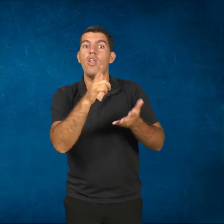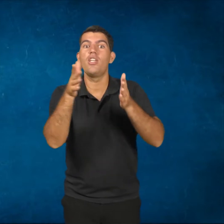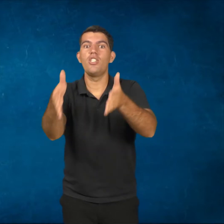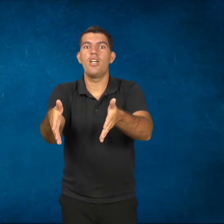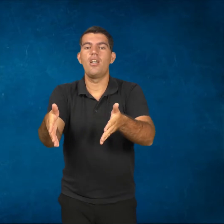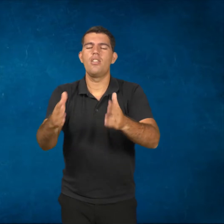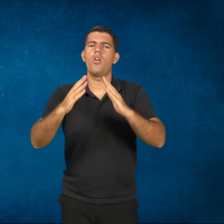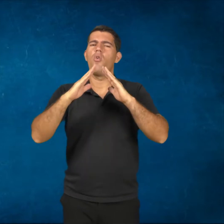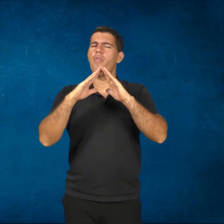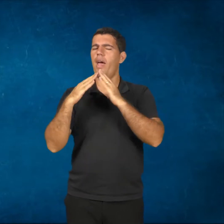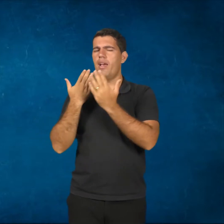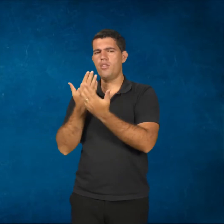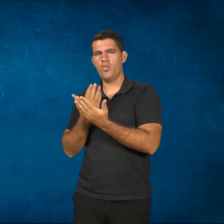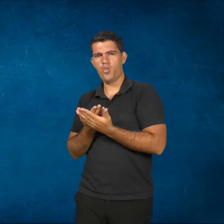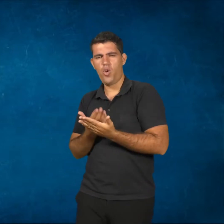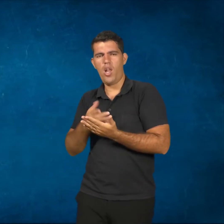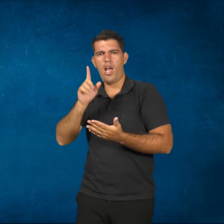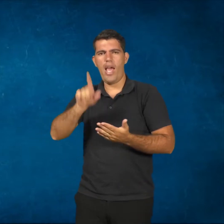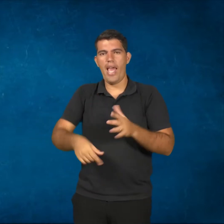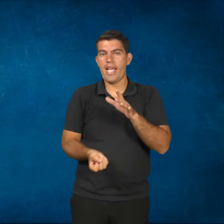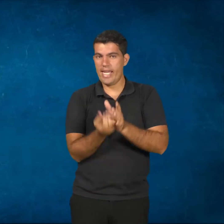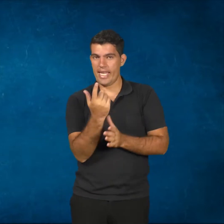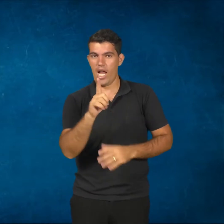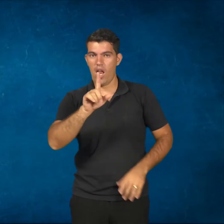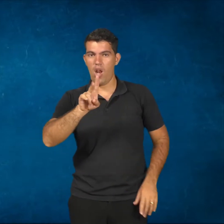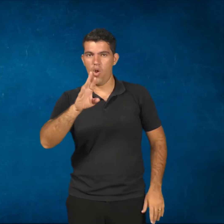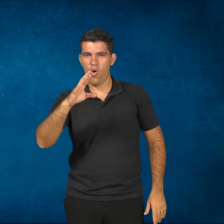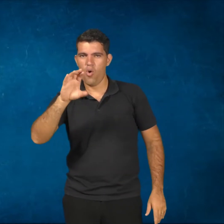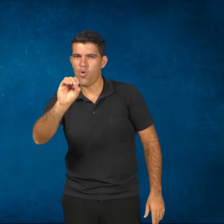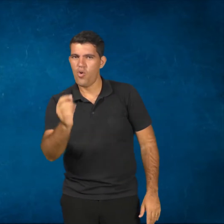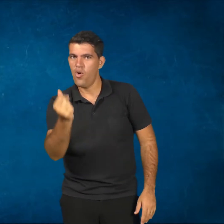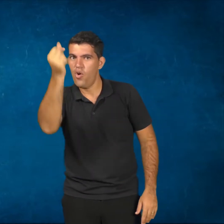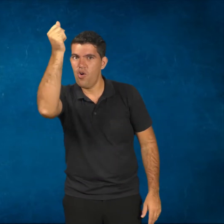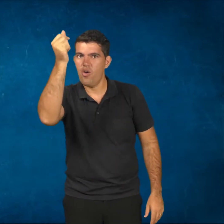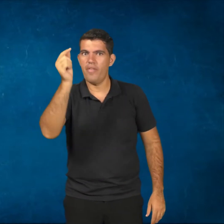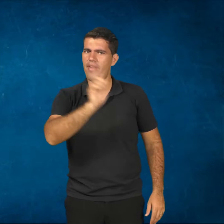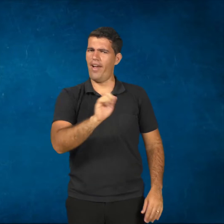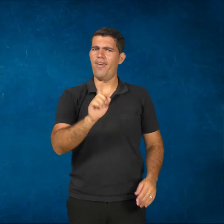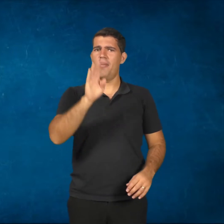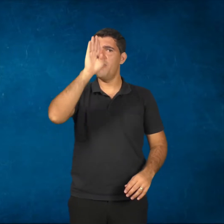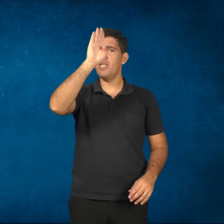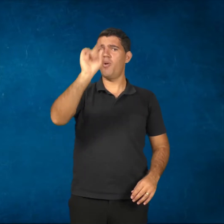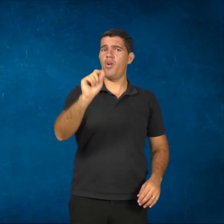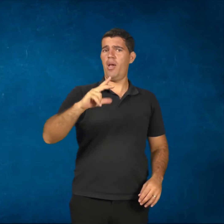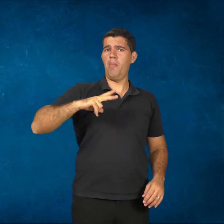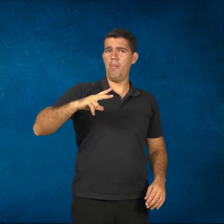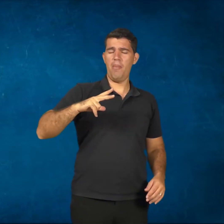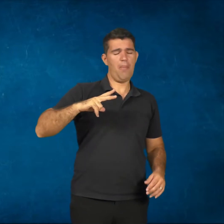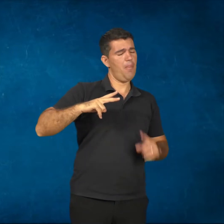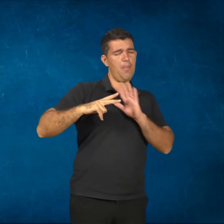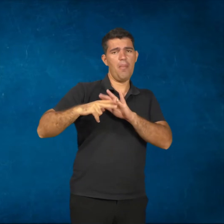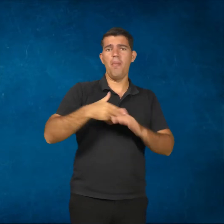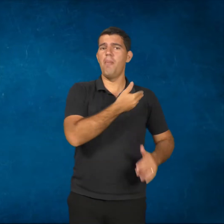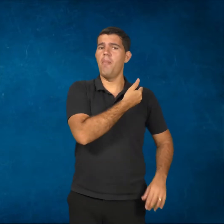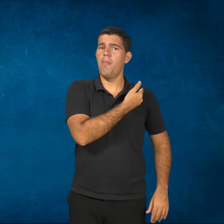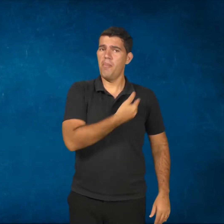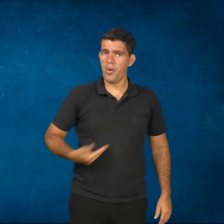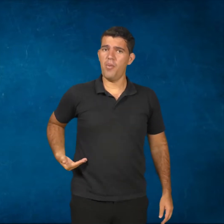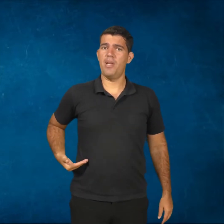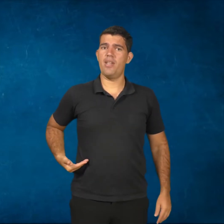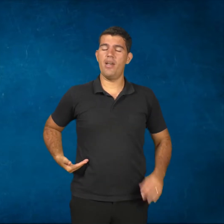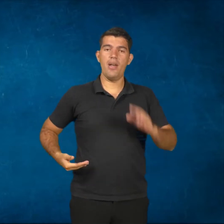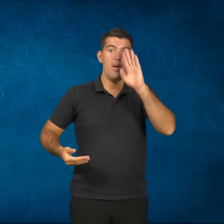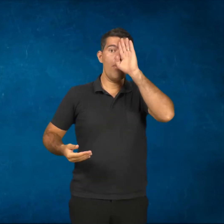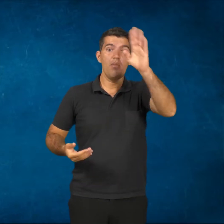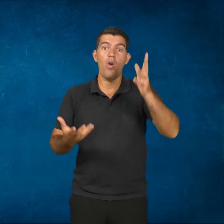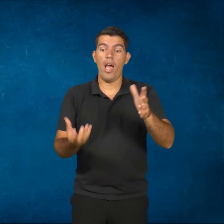Na escola, o que nós queremos produzir? Lucro? Não. Especialmente se é pública. Porque o que você quer produzir ali,